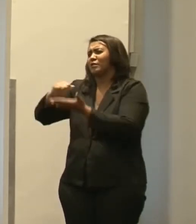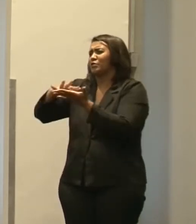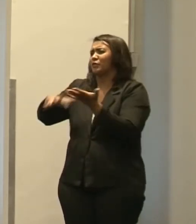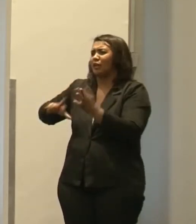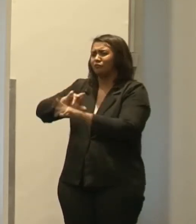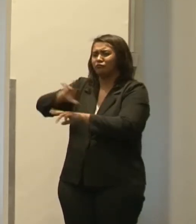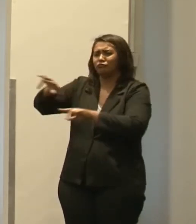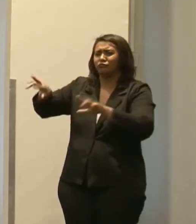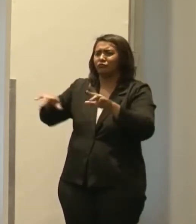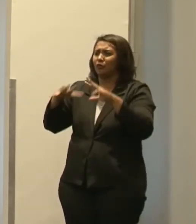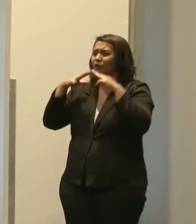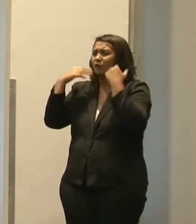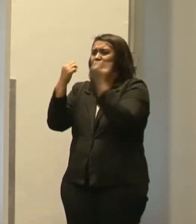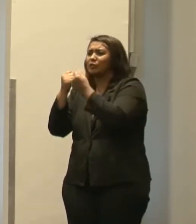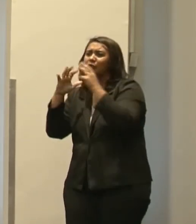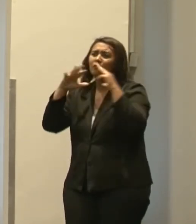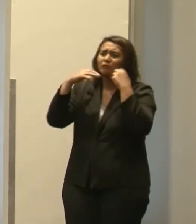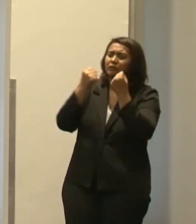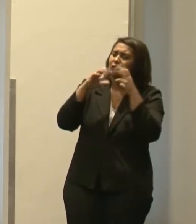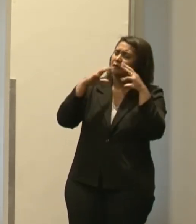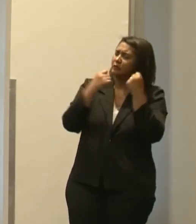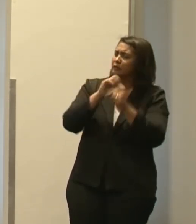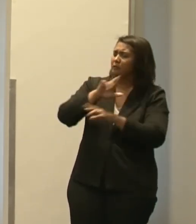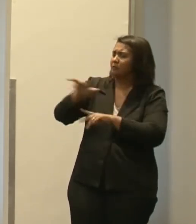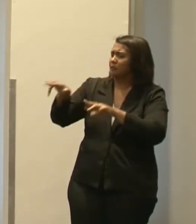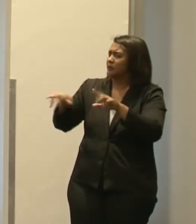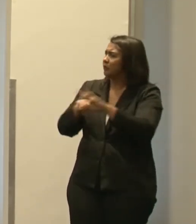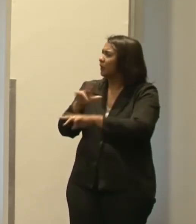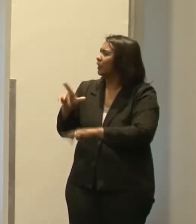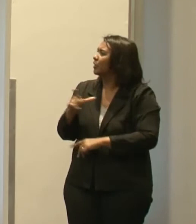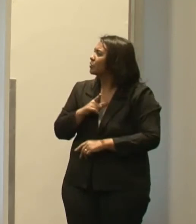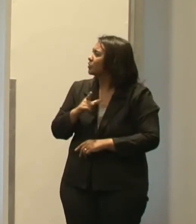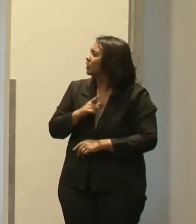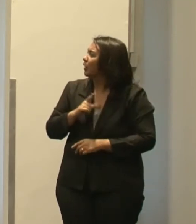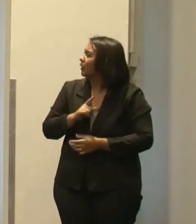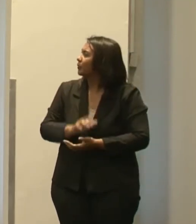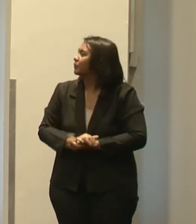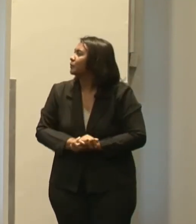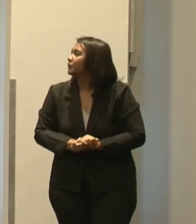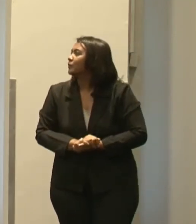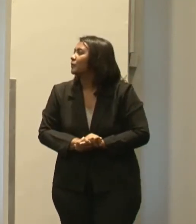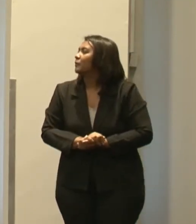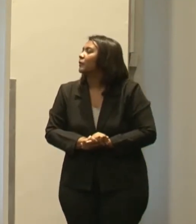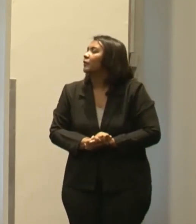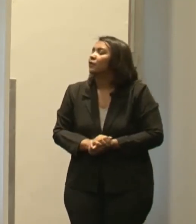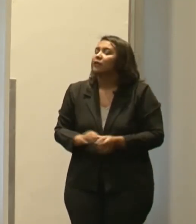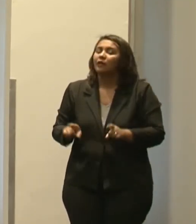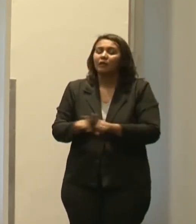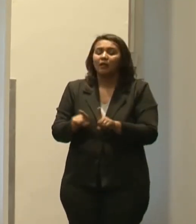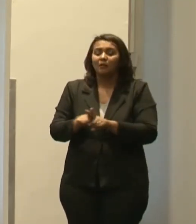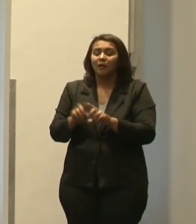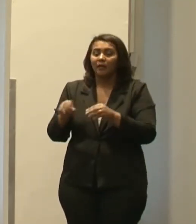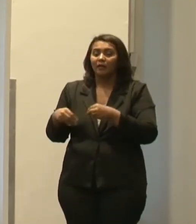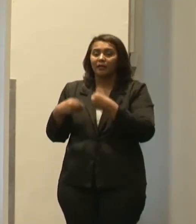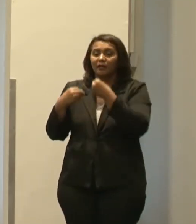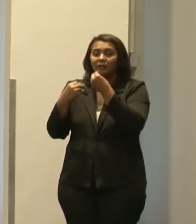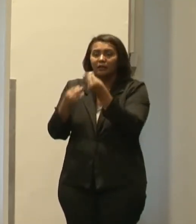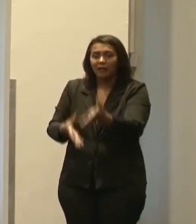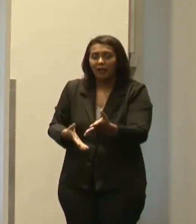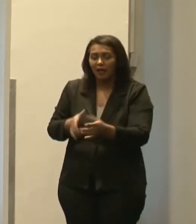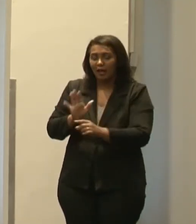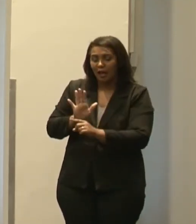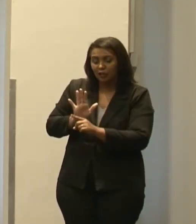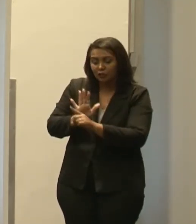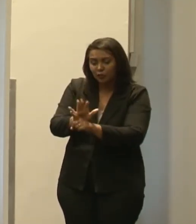Ele pode fazer, na verdade, fazer outras oficinas, né? Outras aulas. E aí a gente também oferece aulas de